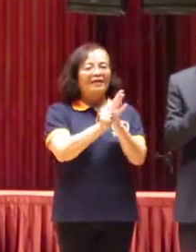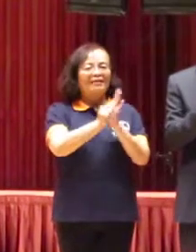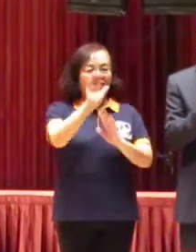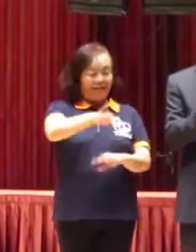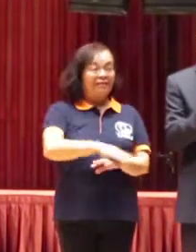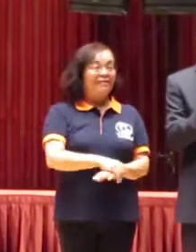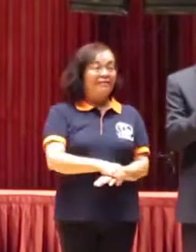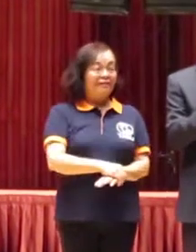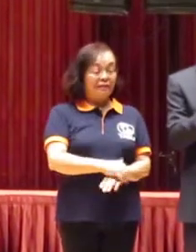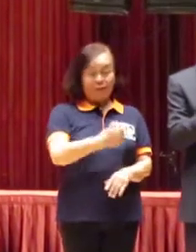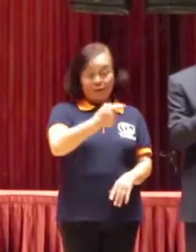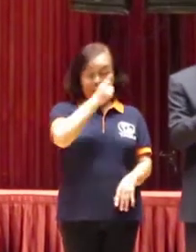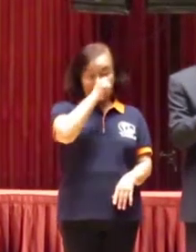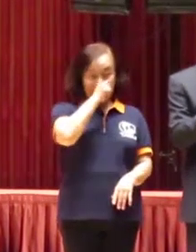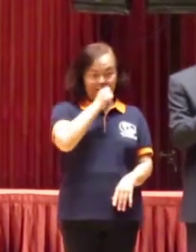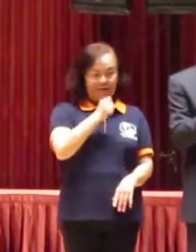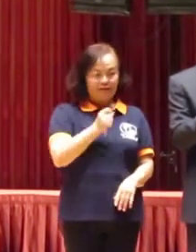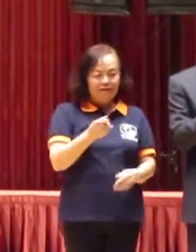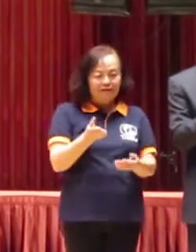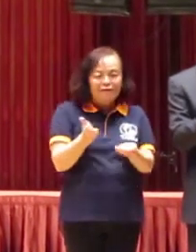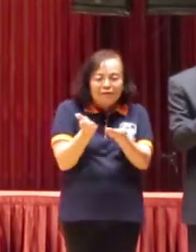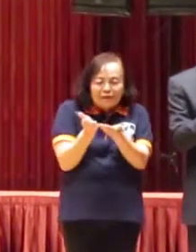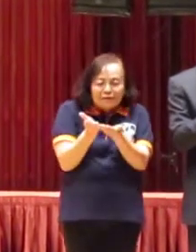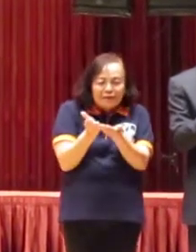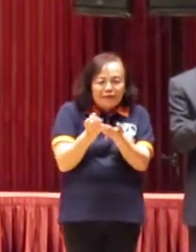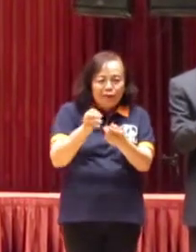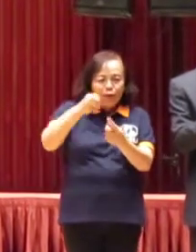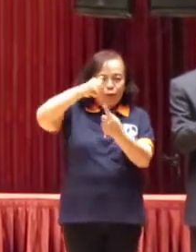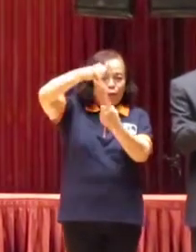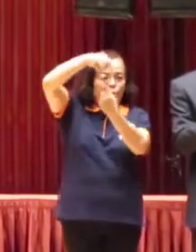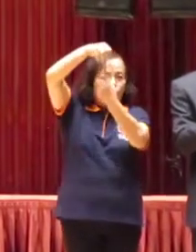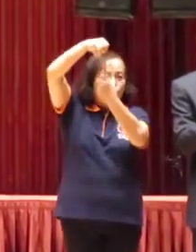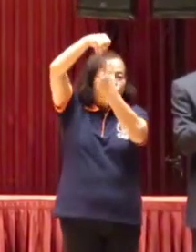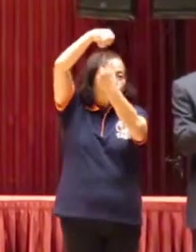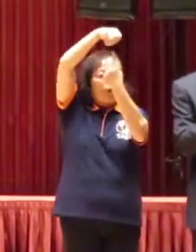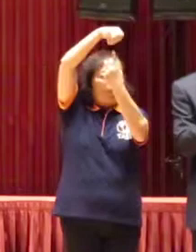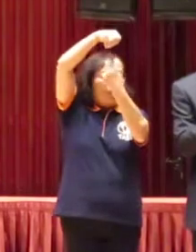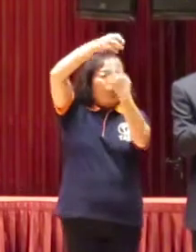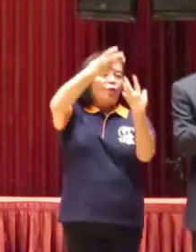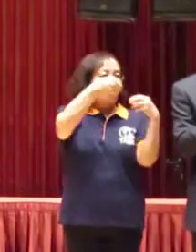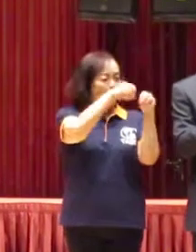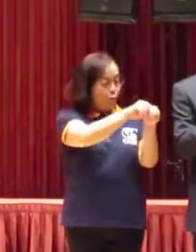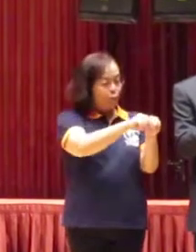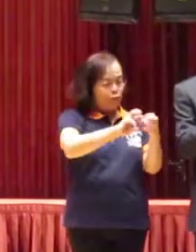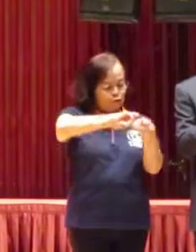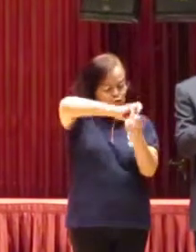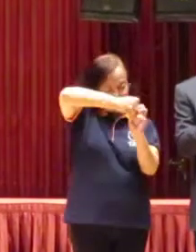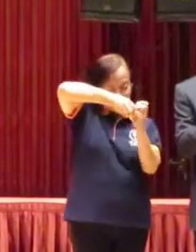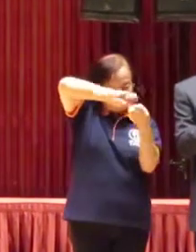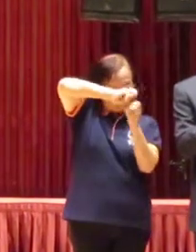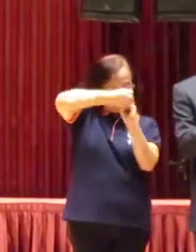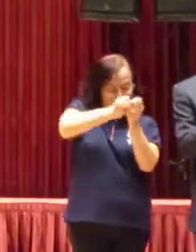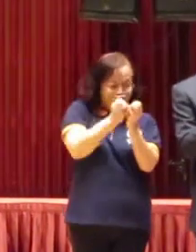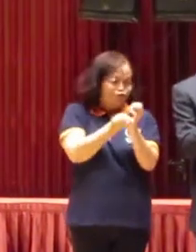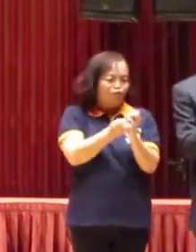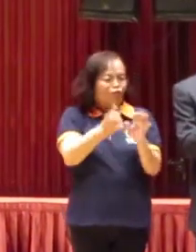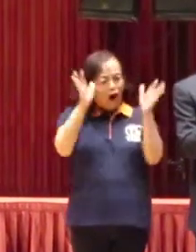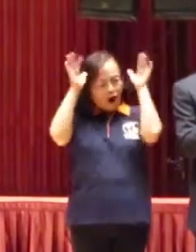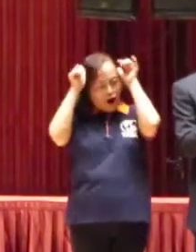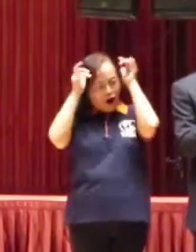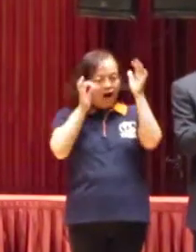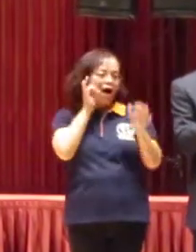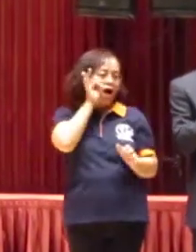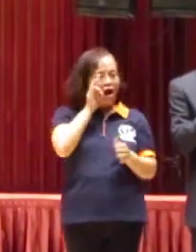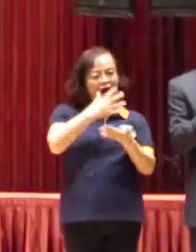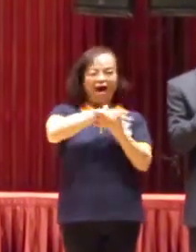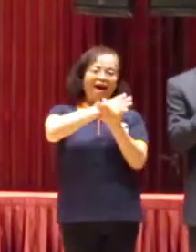跟小丑哥哥要一个气球，而且气球呢，它会卷花样的，而且这个小丑哥